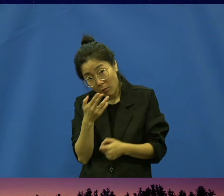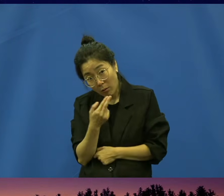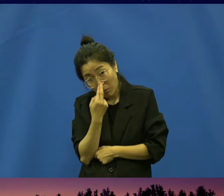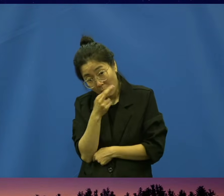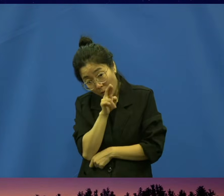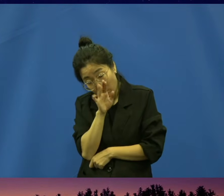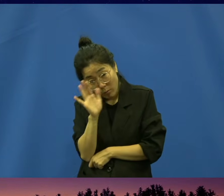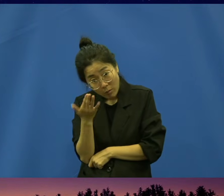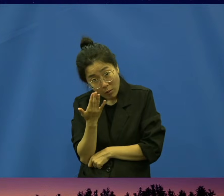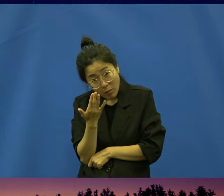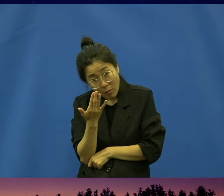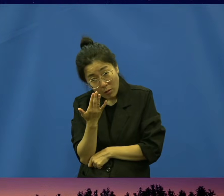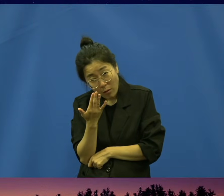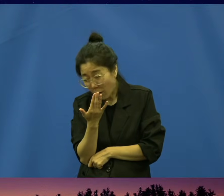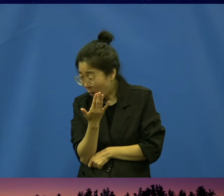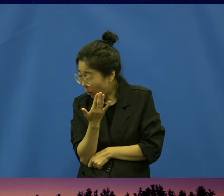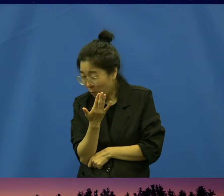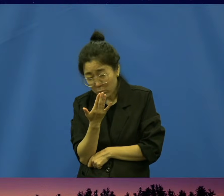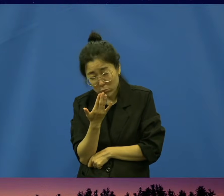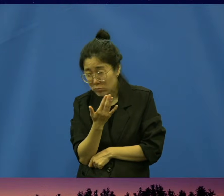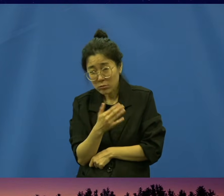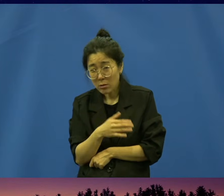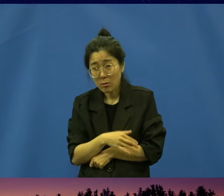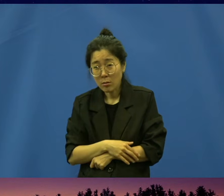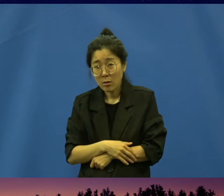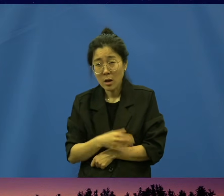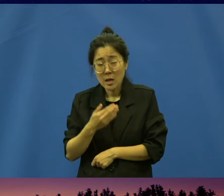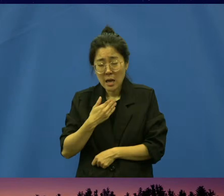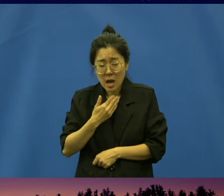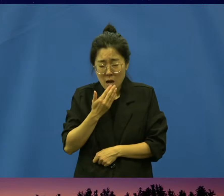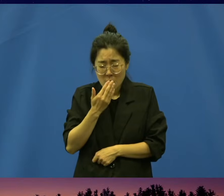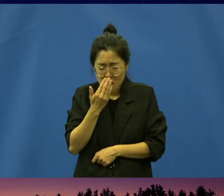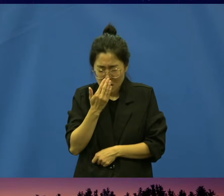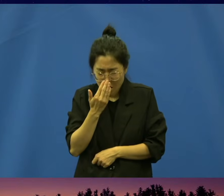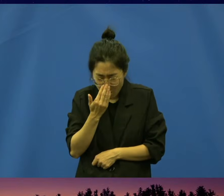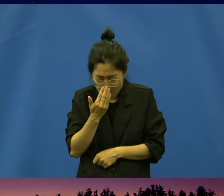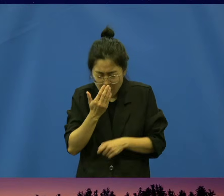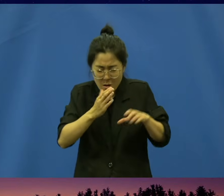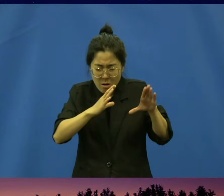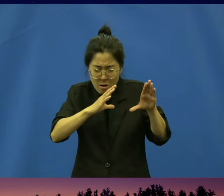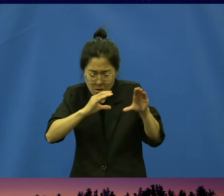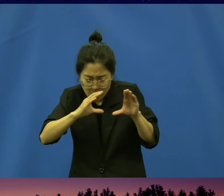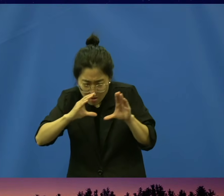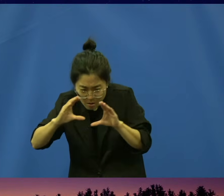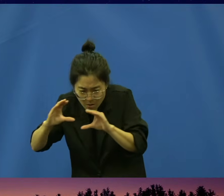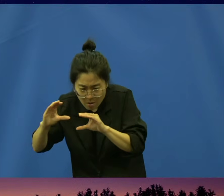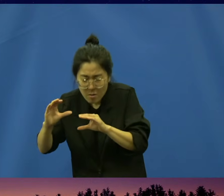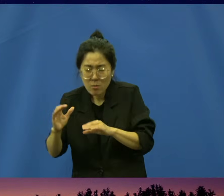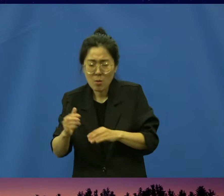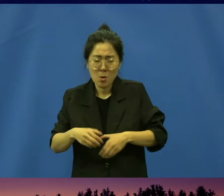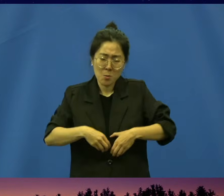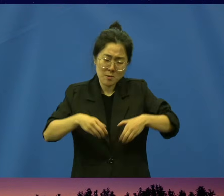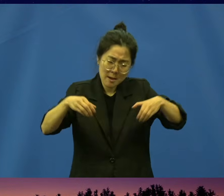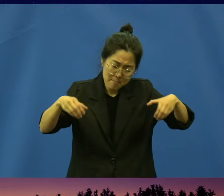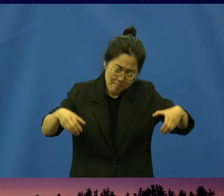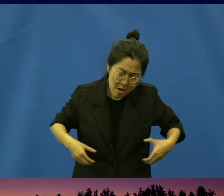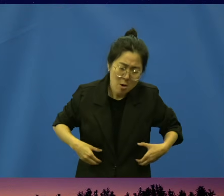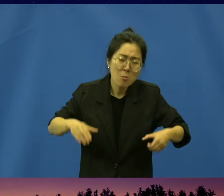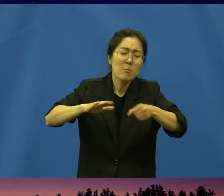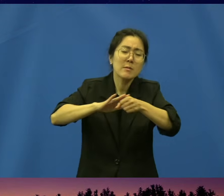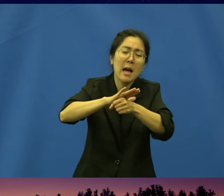방법은 바울이 거기서 얘기한 것처럼 겸손해야 되고요, 온유해야 되고, 인내해야 되고, 사랑을 가져야 되고, 용납해야 되는 것입니다.